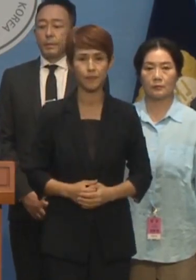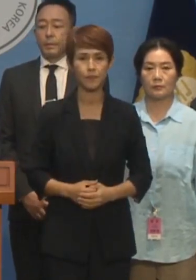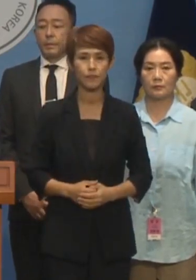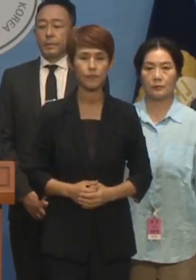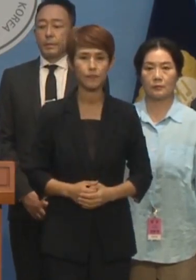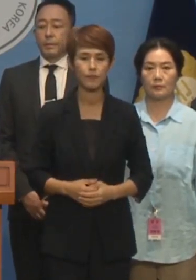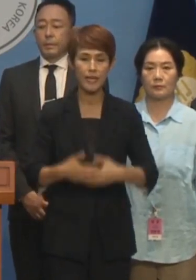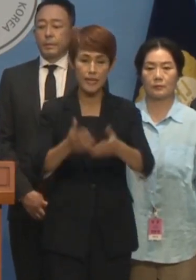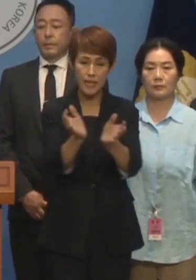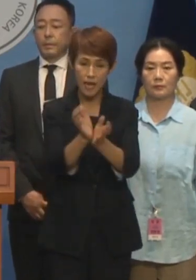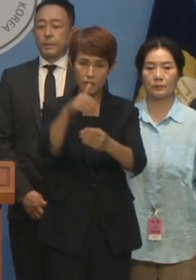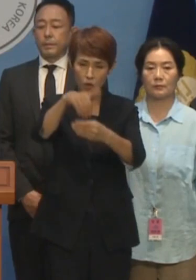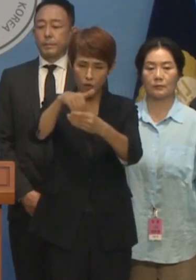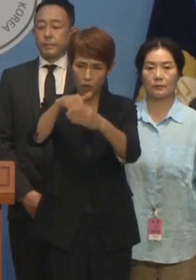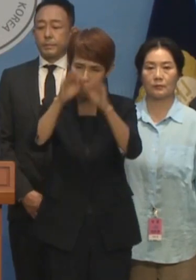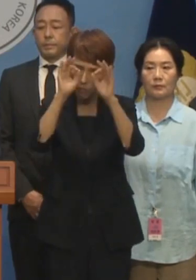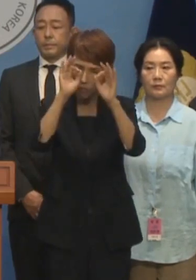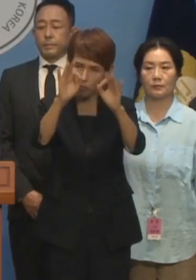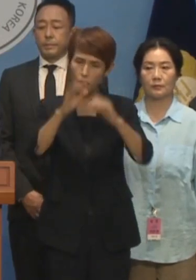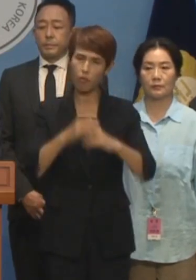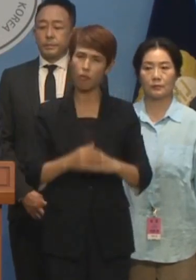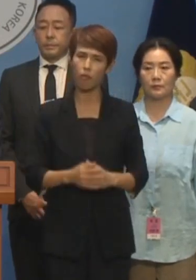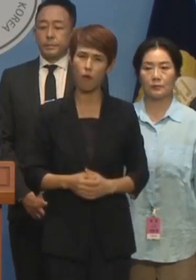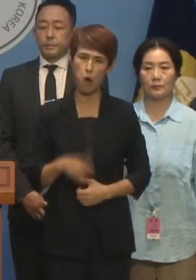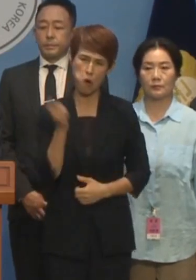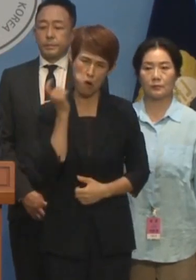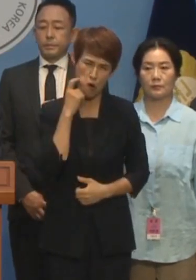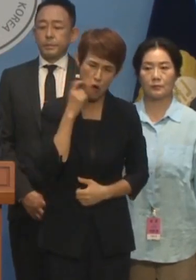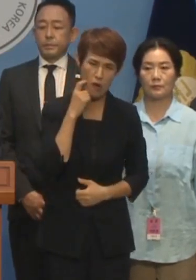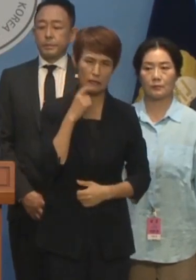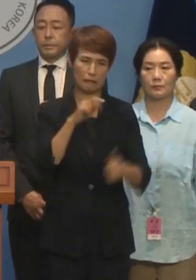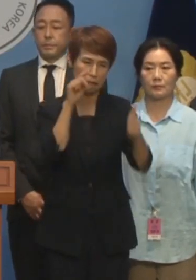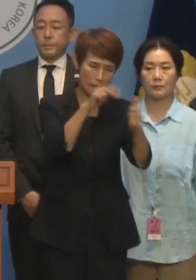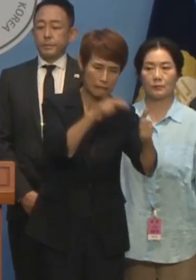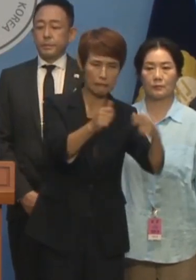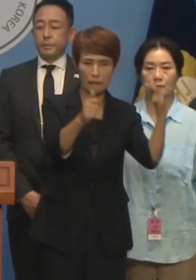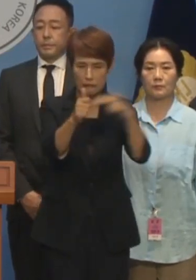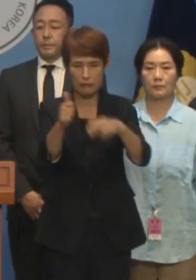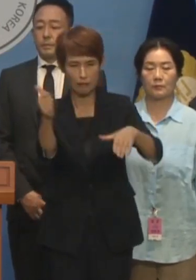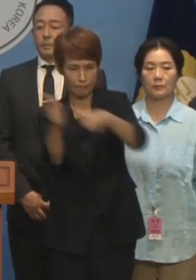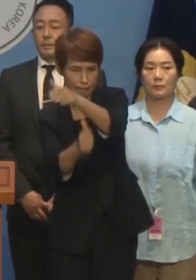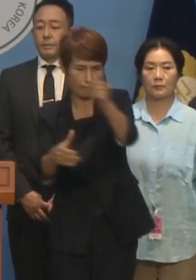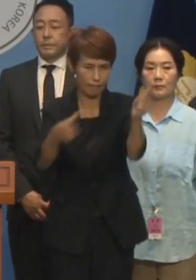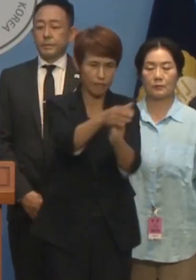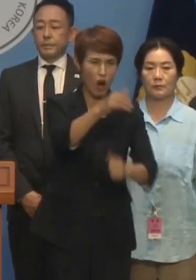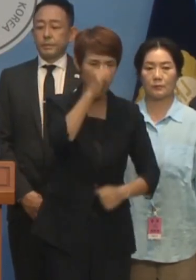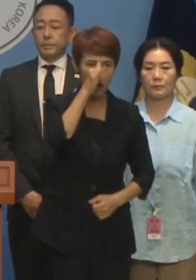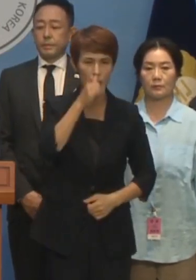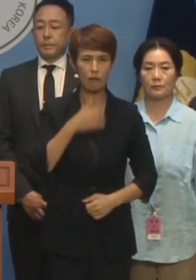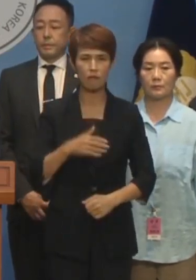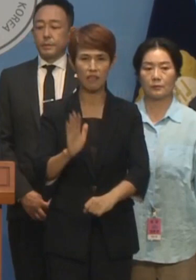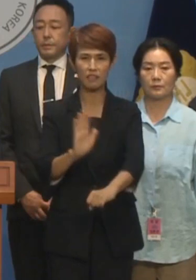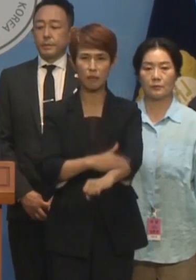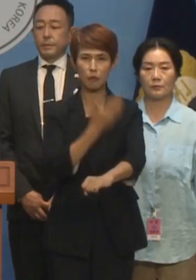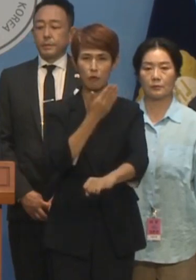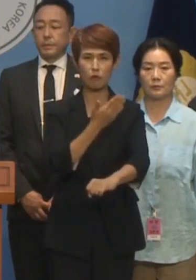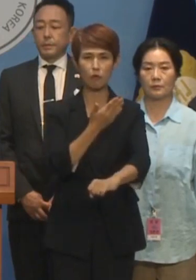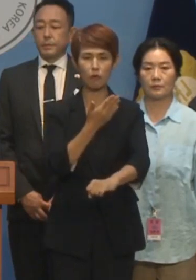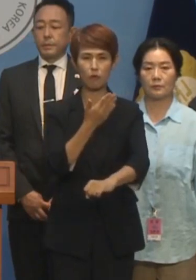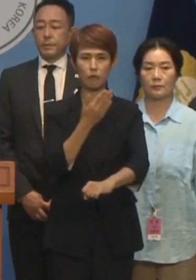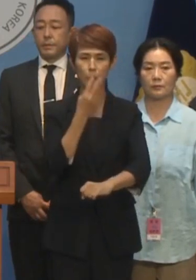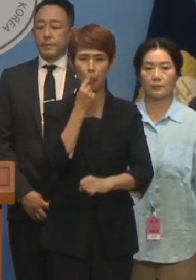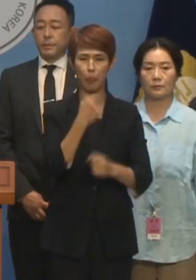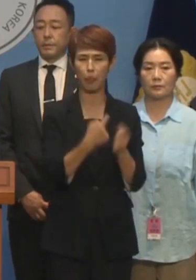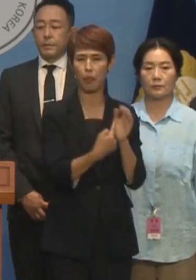최근 당내 선거를 지켜보며 거짓과 비난이 난무하고 자신의 잘못에 면죄부를 삼기